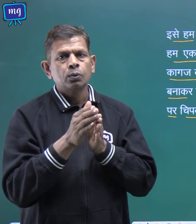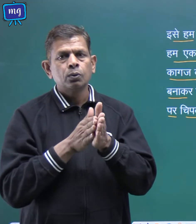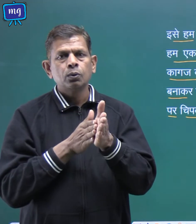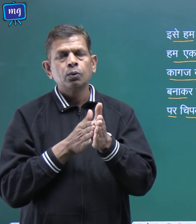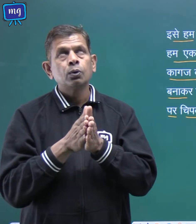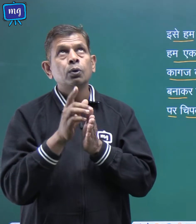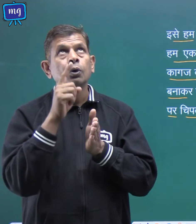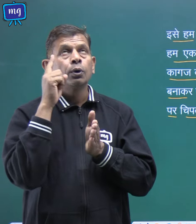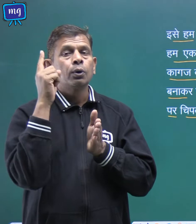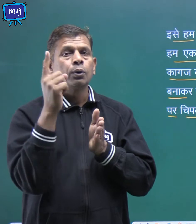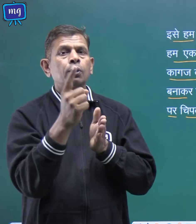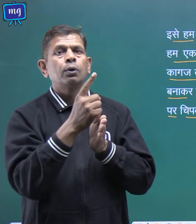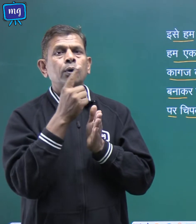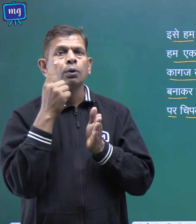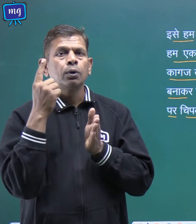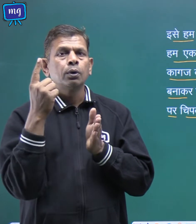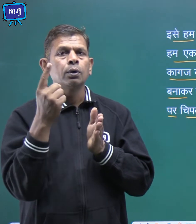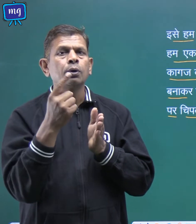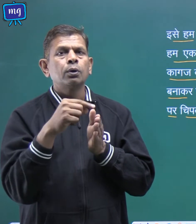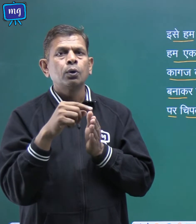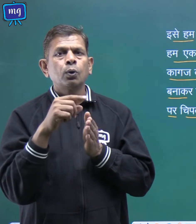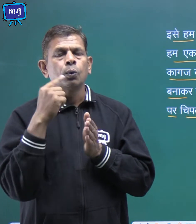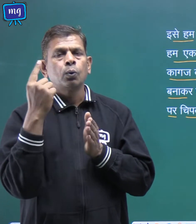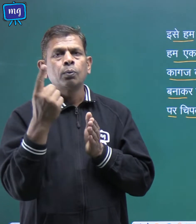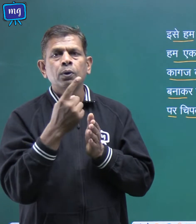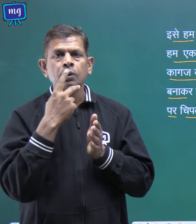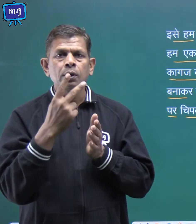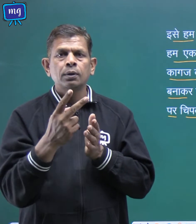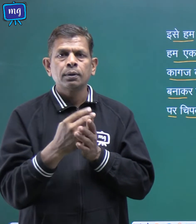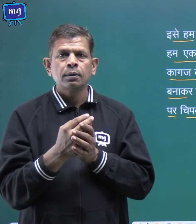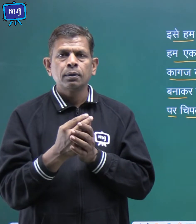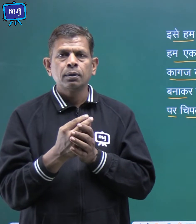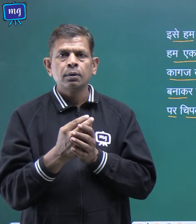तो ये किनारे वाले तारे तो घूमते हुए दिखाई देंगे,